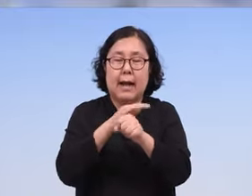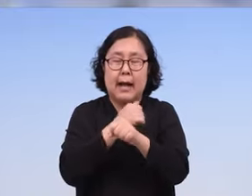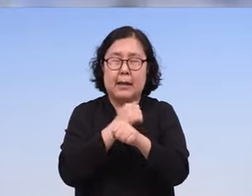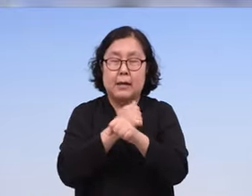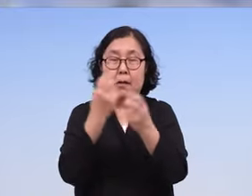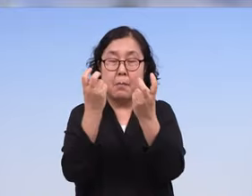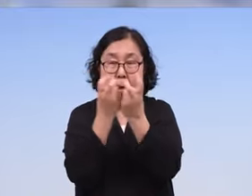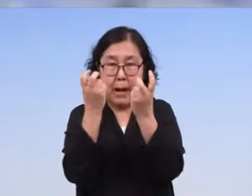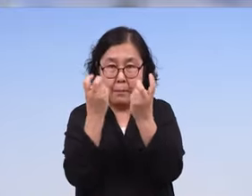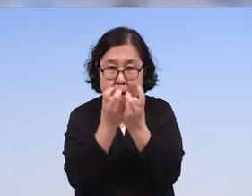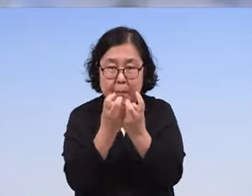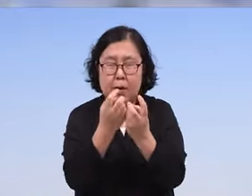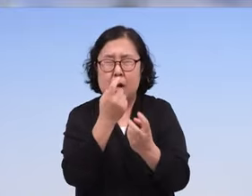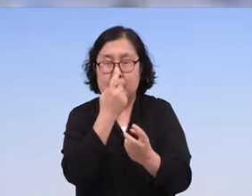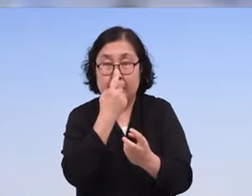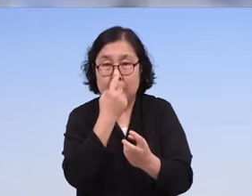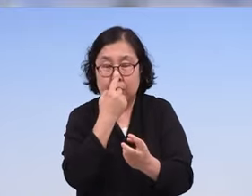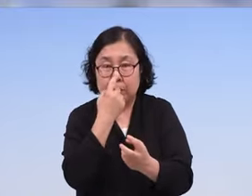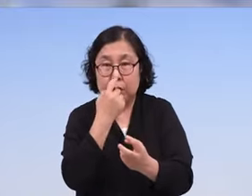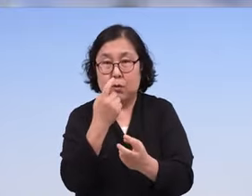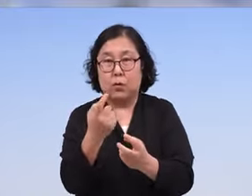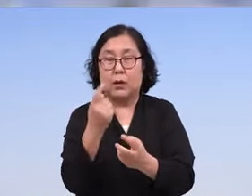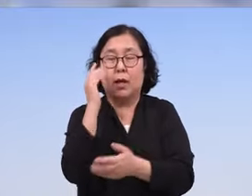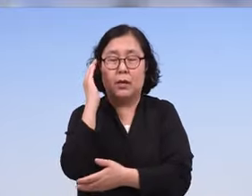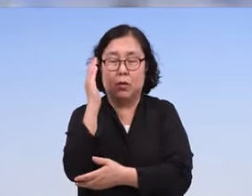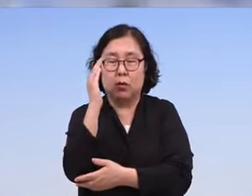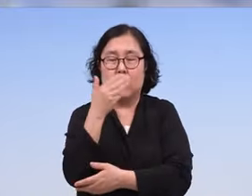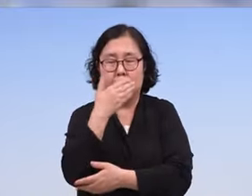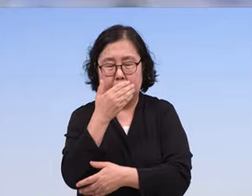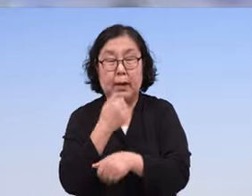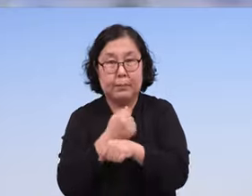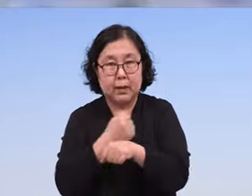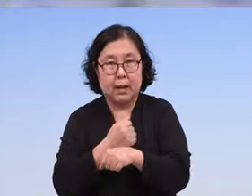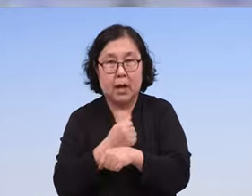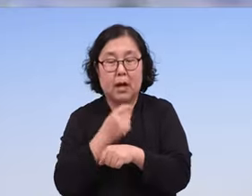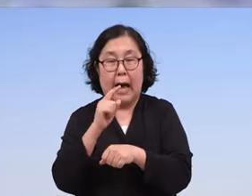떠들어대면 그 강단이 울분과 저주의,